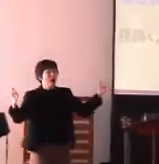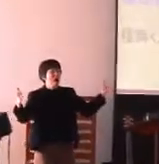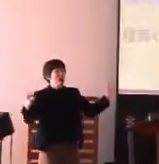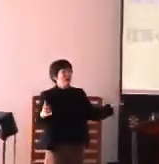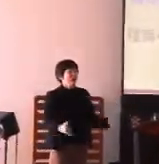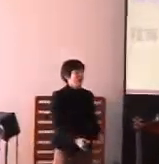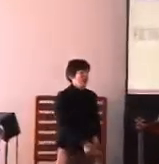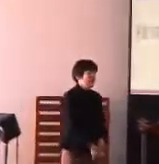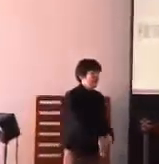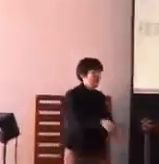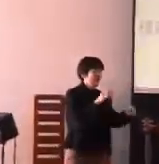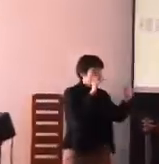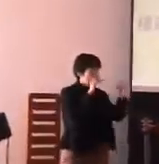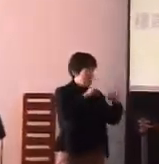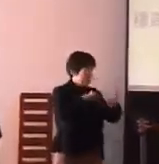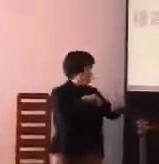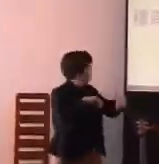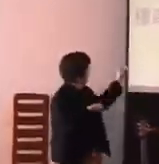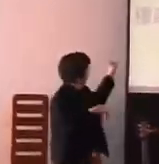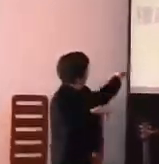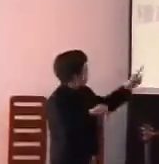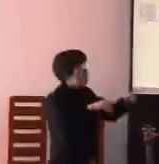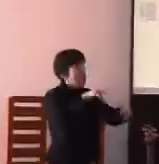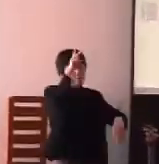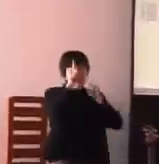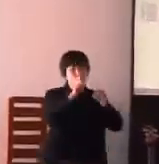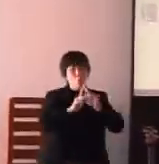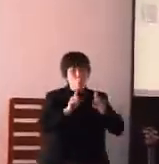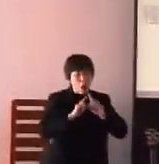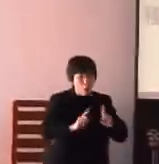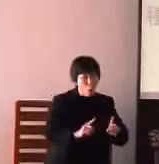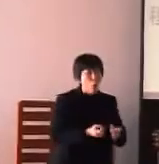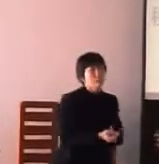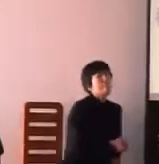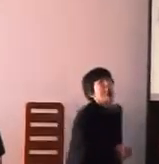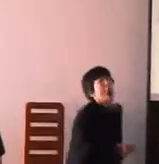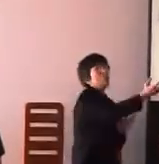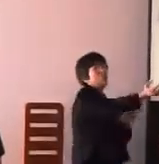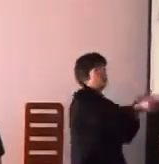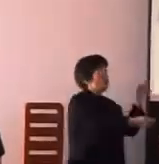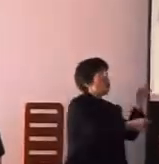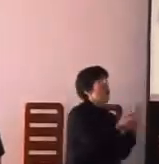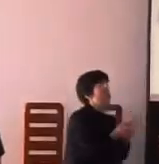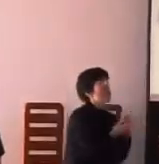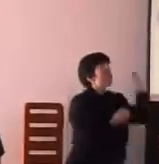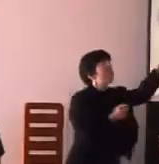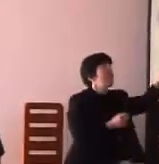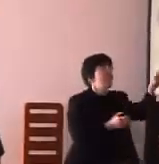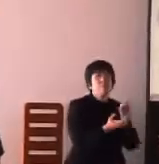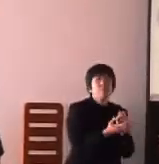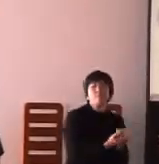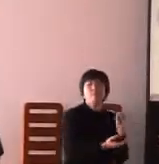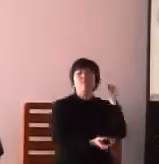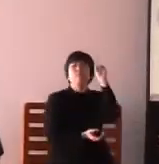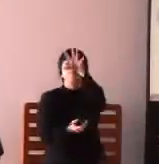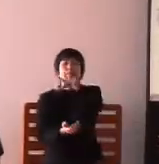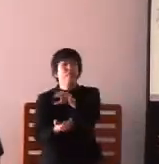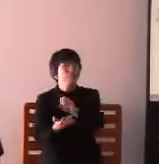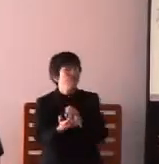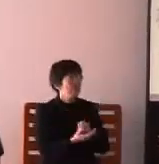御言葉を伝えるということを、まくという言葉に例えてイエス様はお話